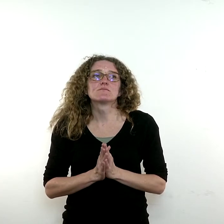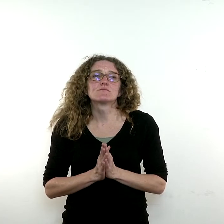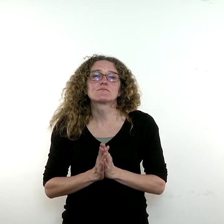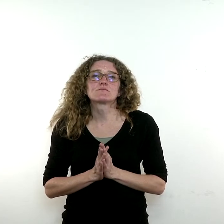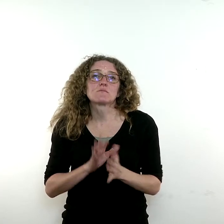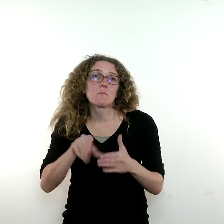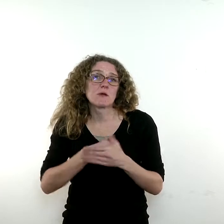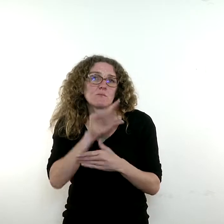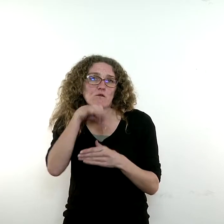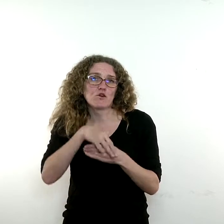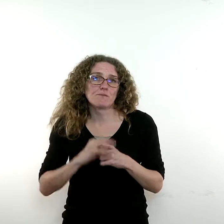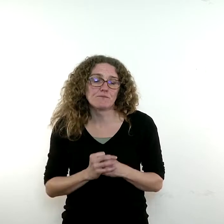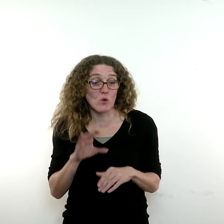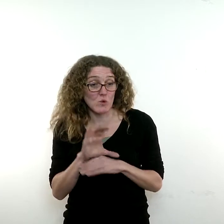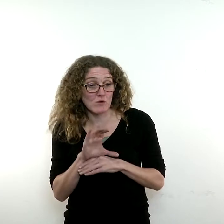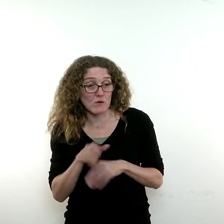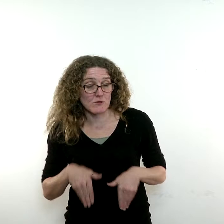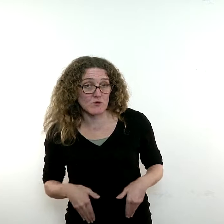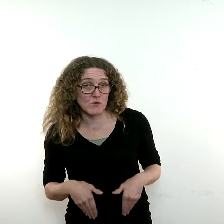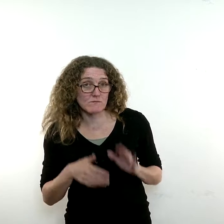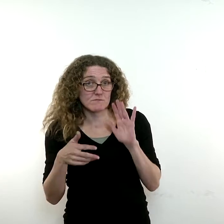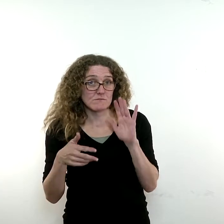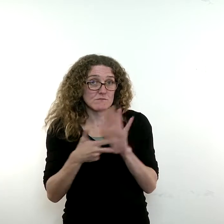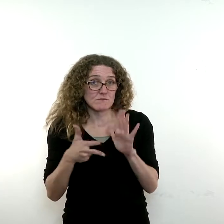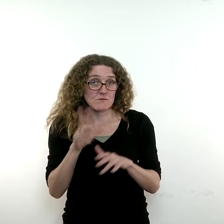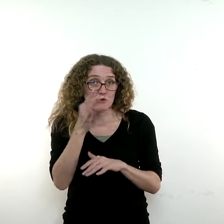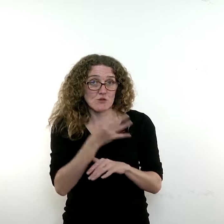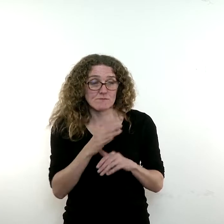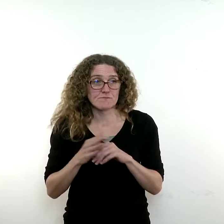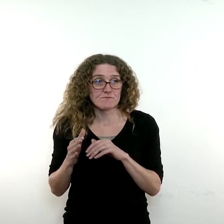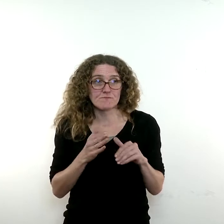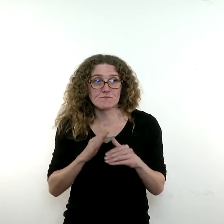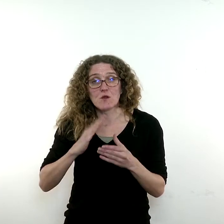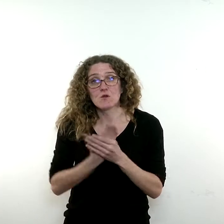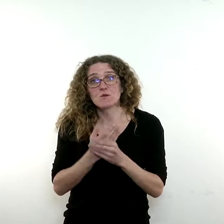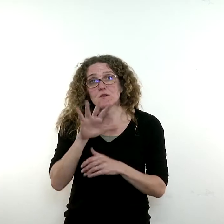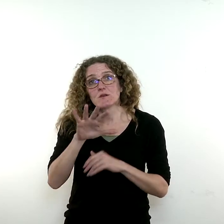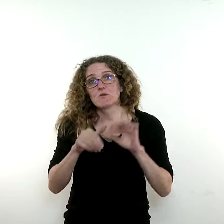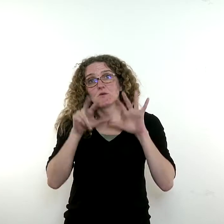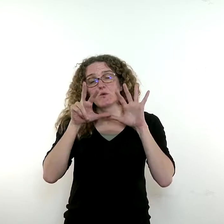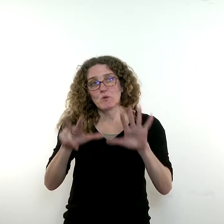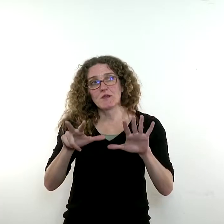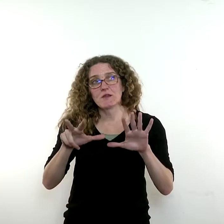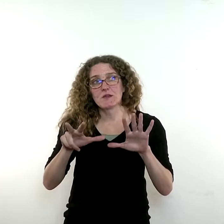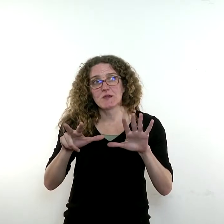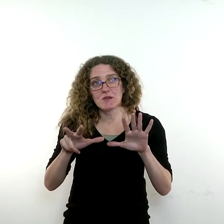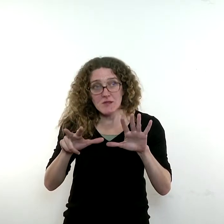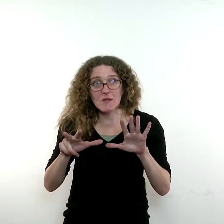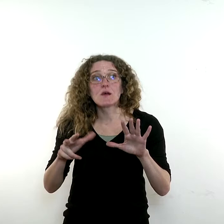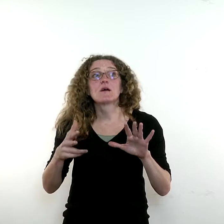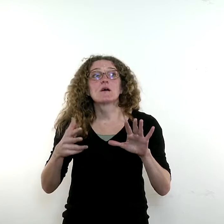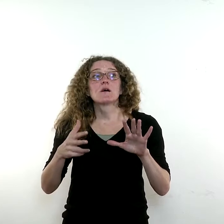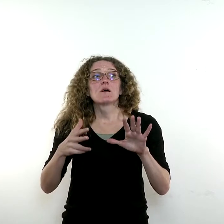plus. Contre? Abstention? Adopté à l'unanimité. 58, travaux de remise en état et de mise